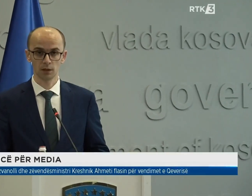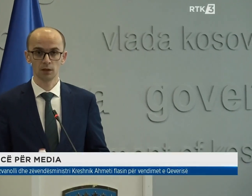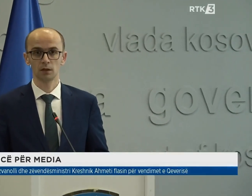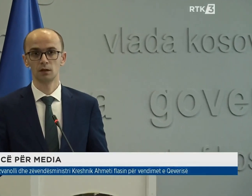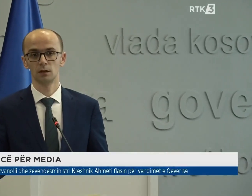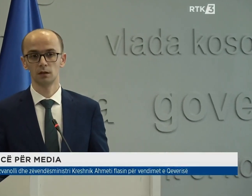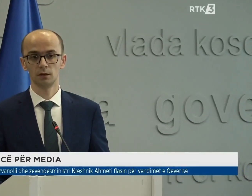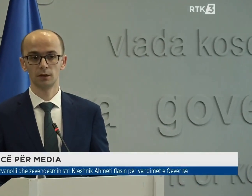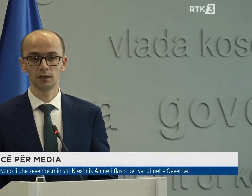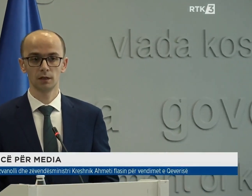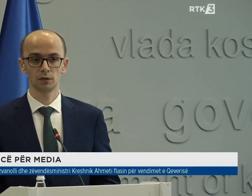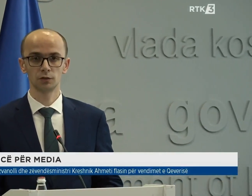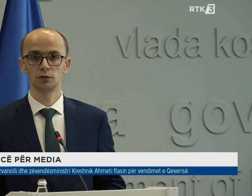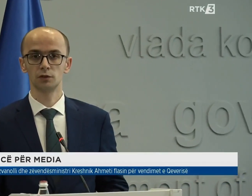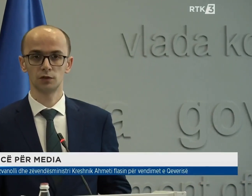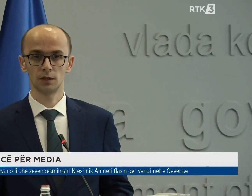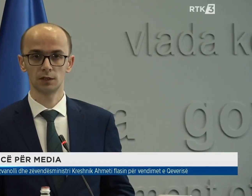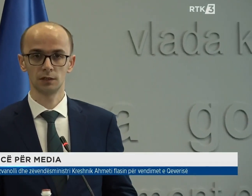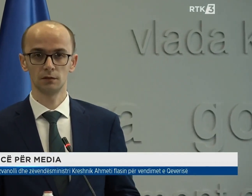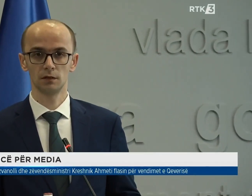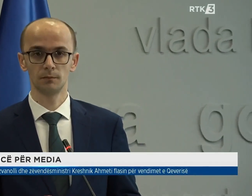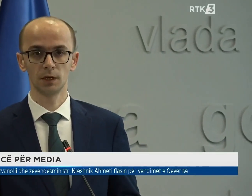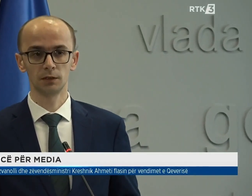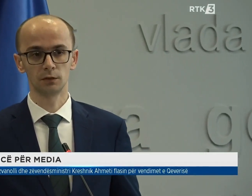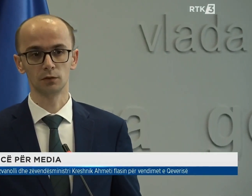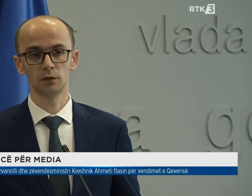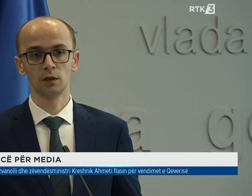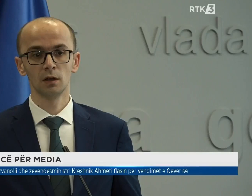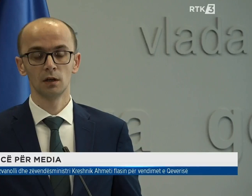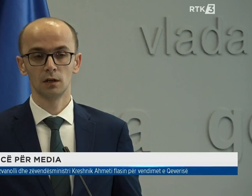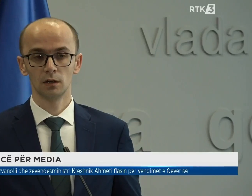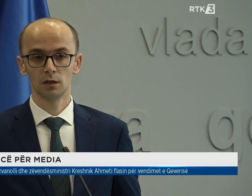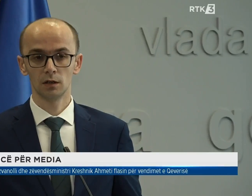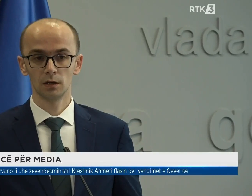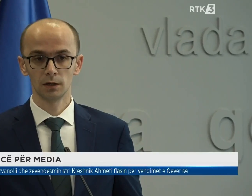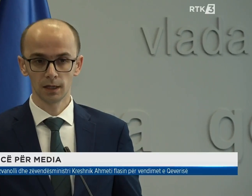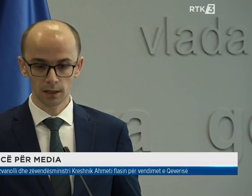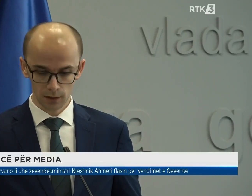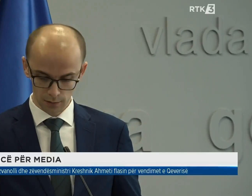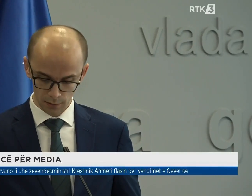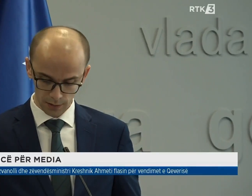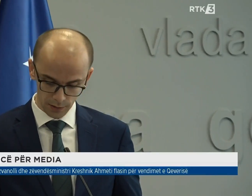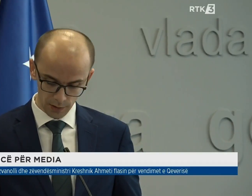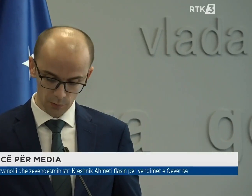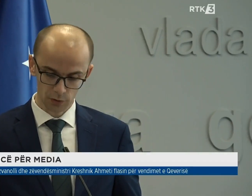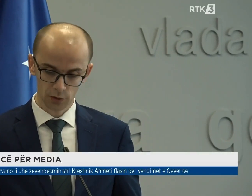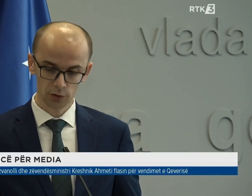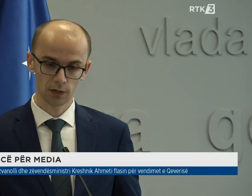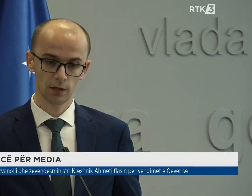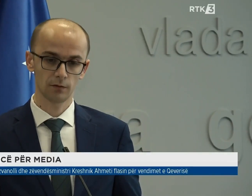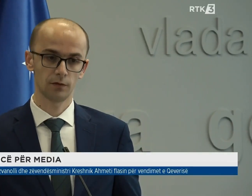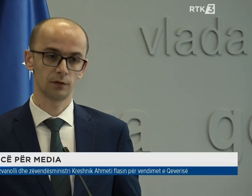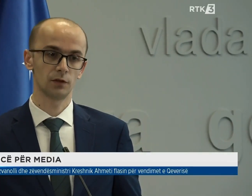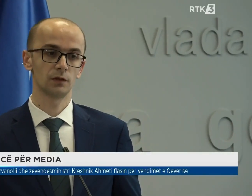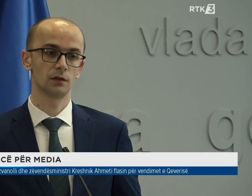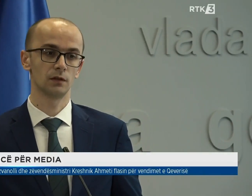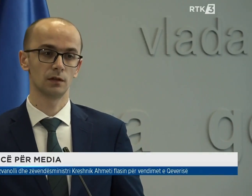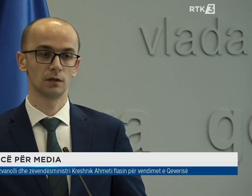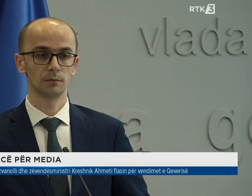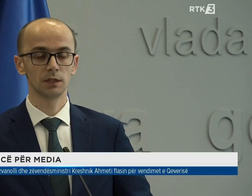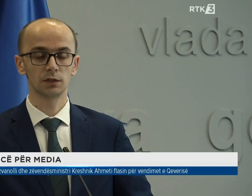shpesh. Dhe është një gjë që ka qenë e ditur. Ne e dim që çështja